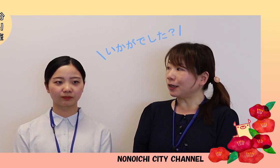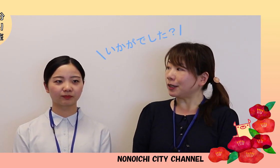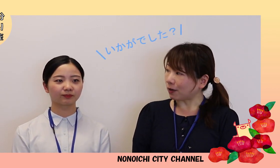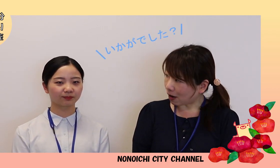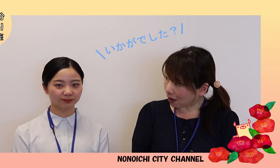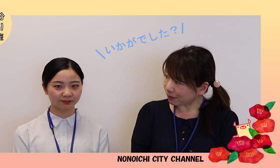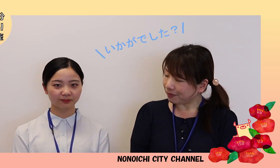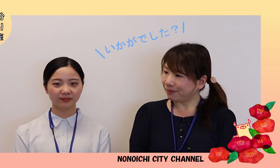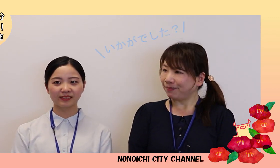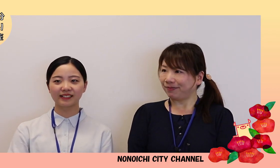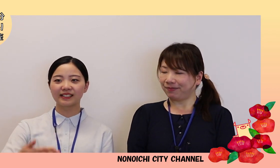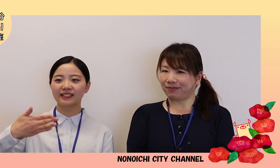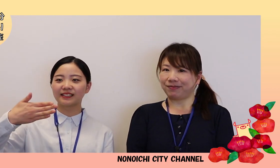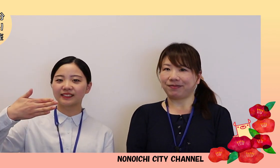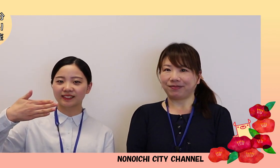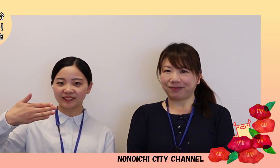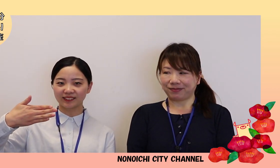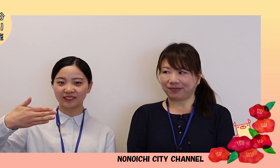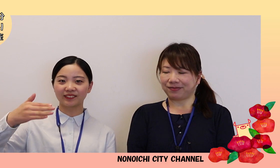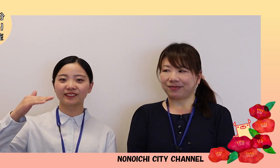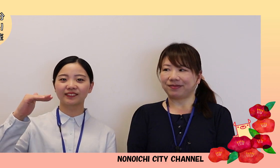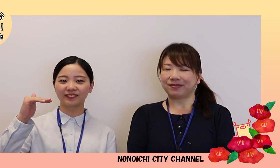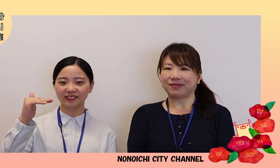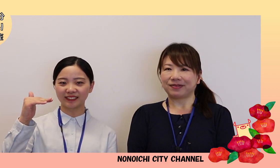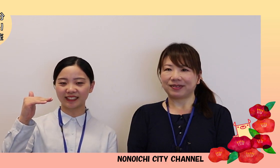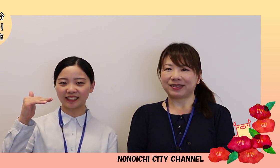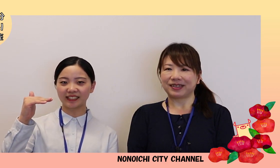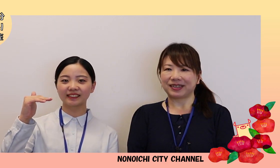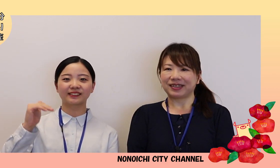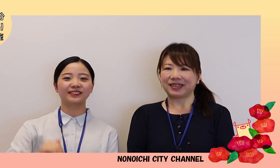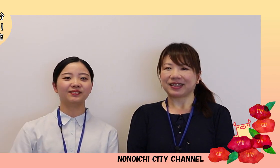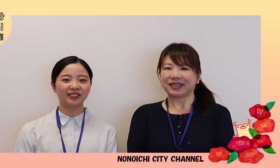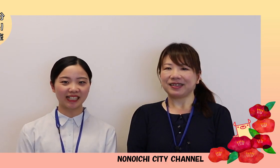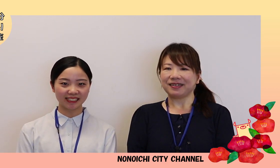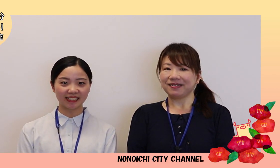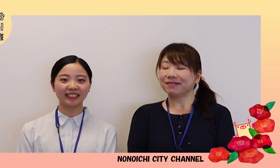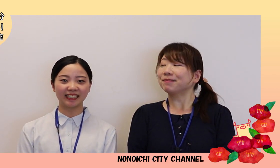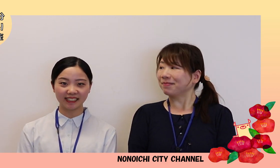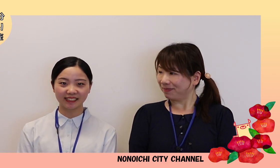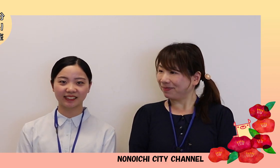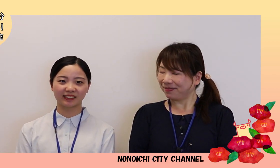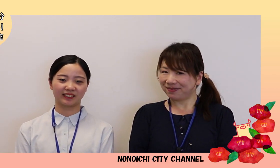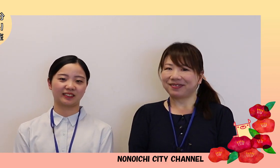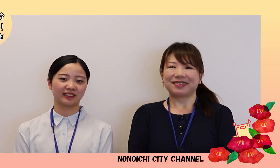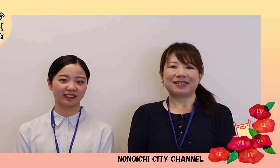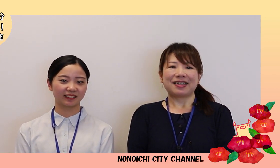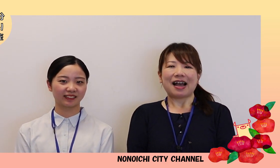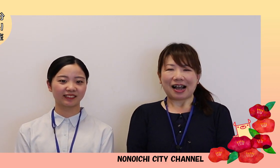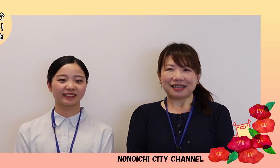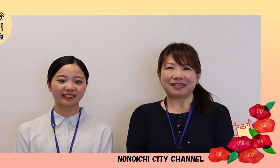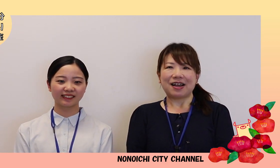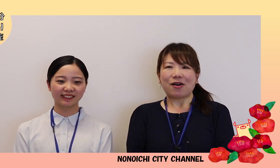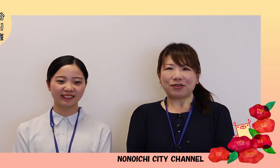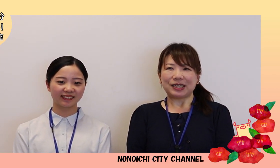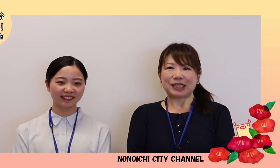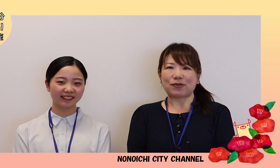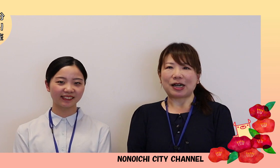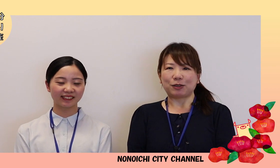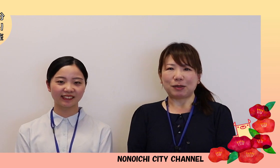でしたか？ くとこの違いが少し難しかったです。 はい、本日は指文